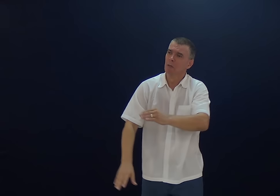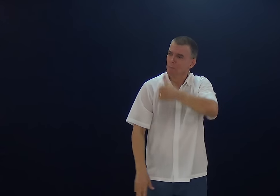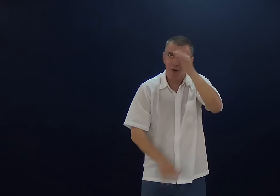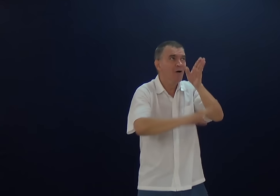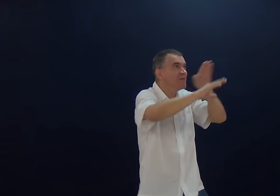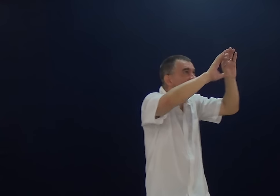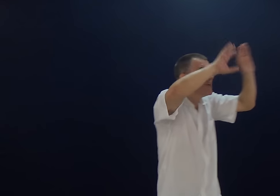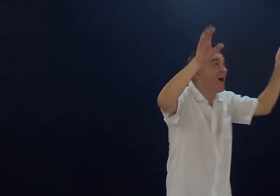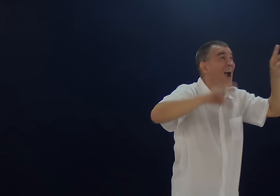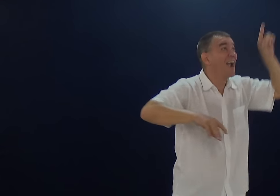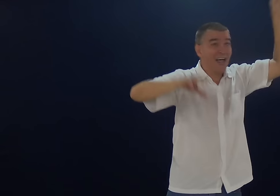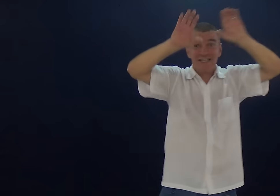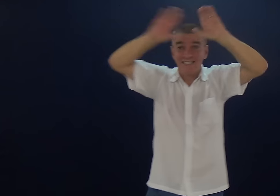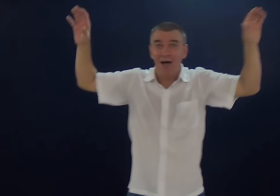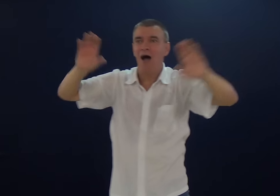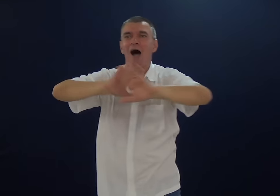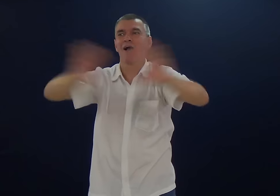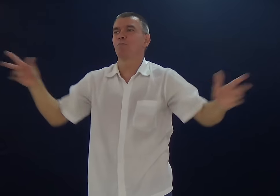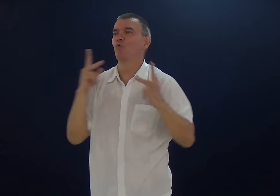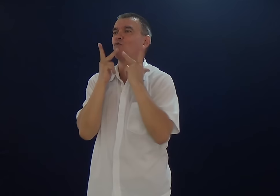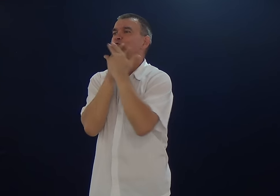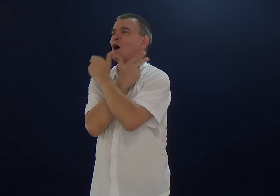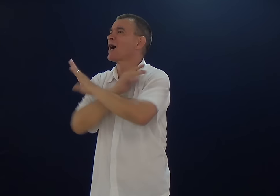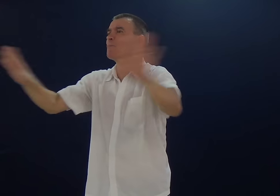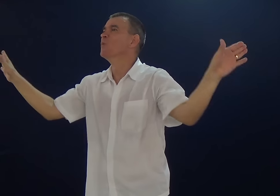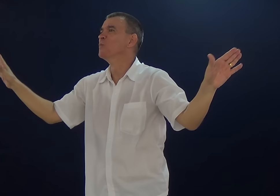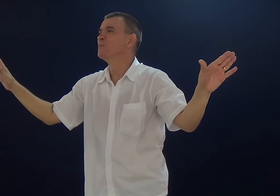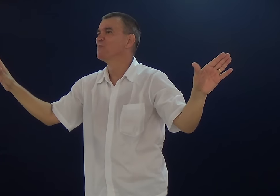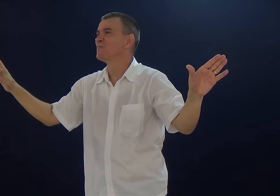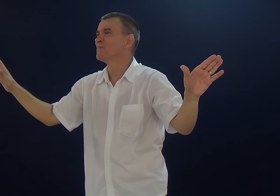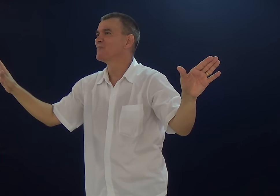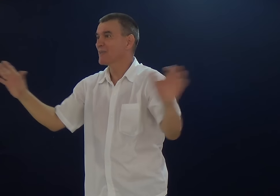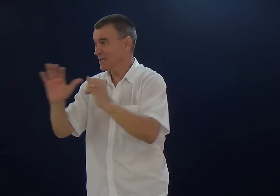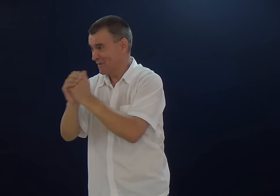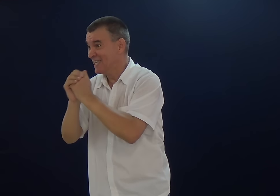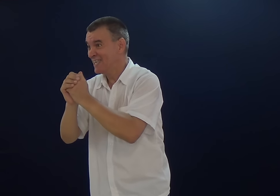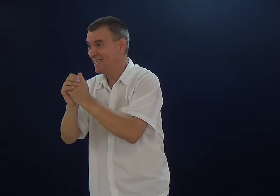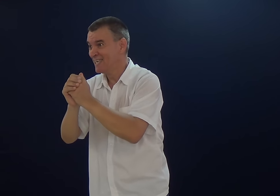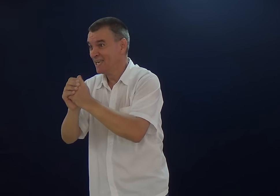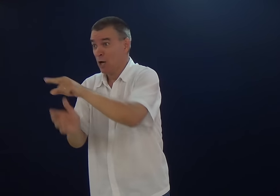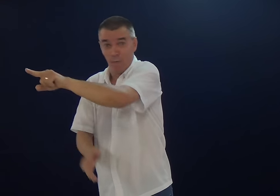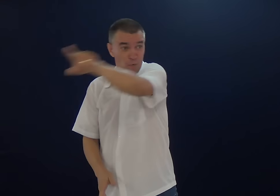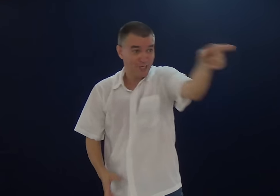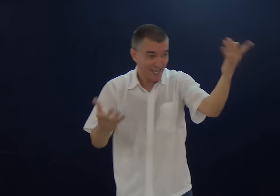pessoas parando com essa prática terrível que é a fofoca nas nossas vidas